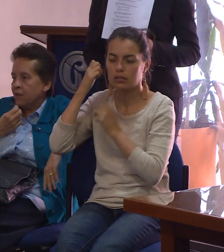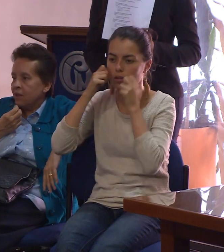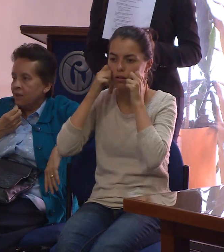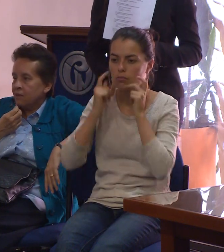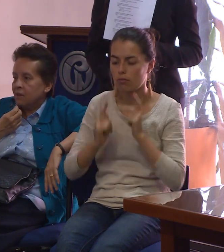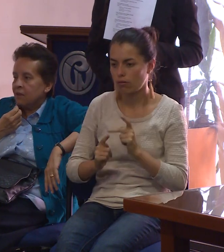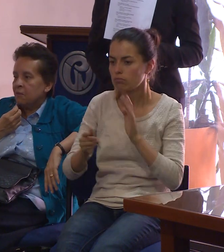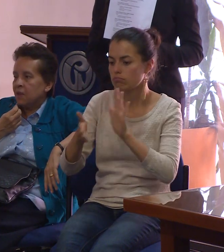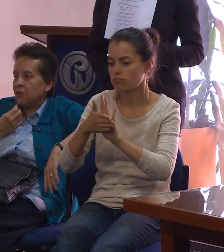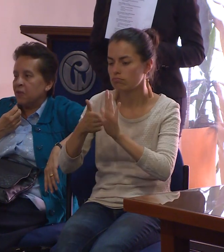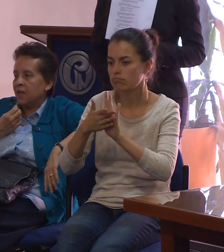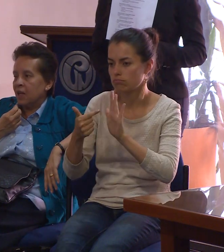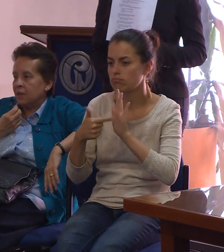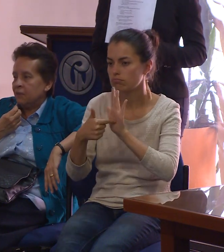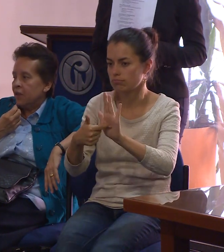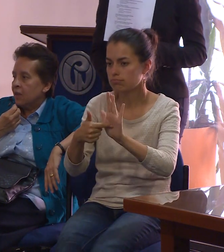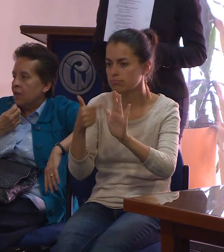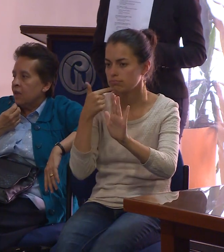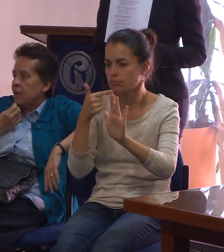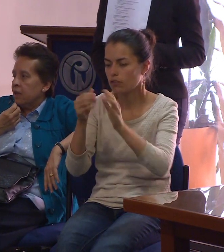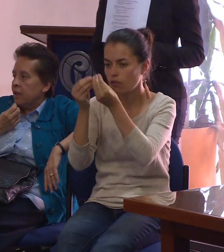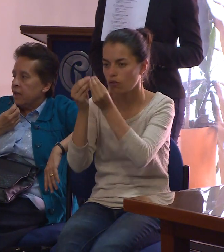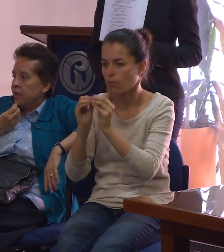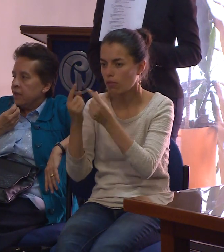lo puede verificar,